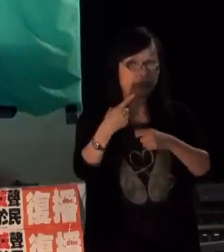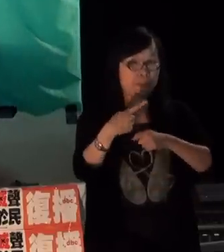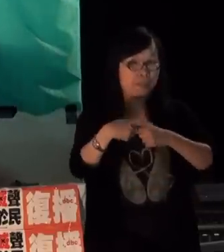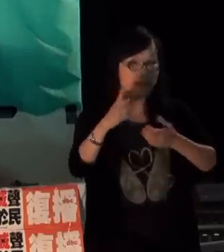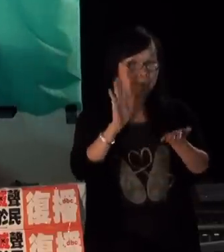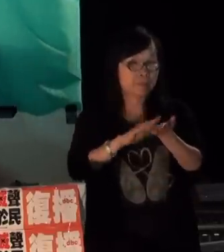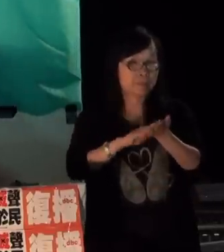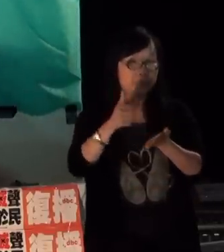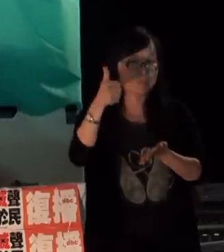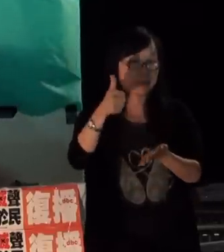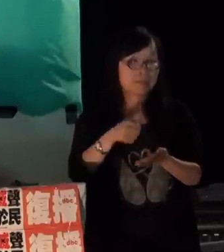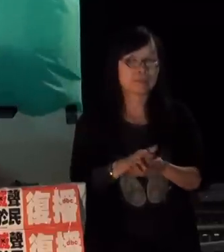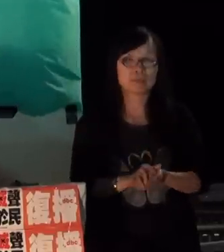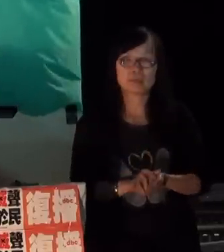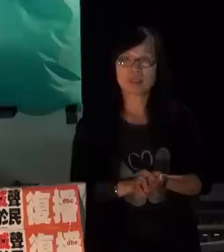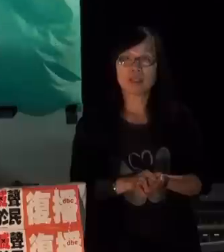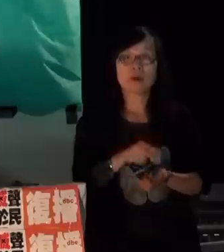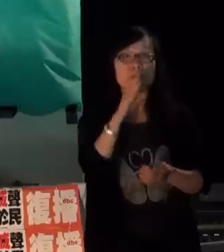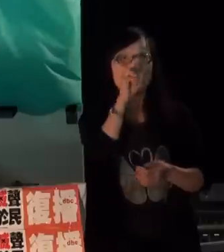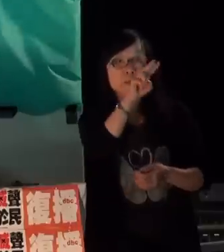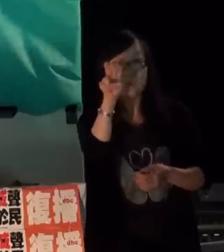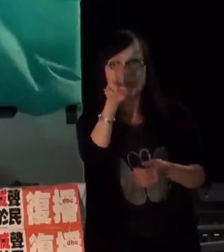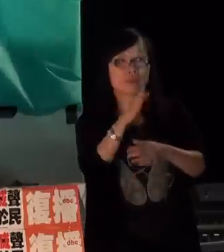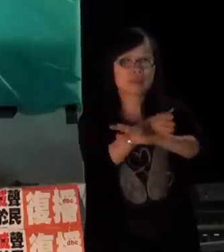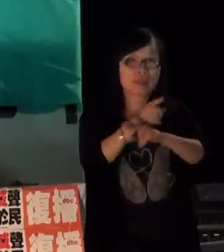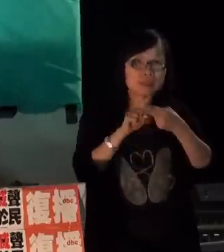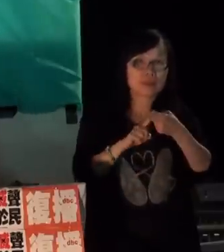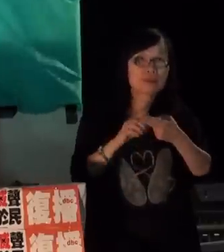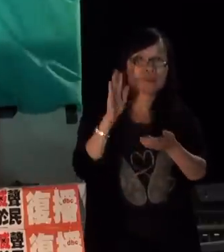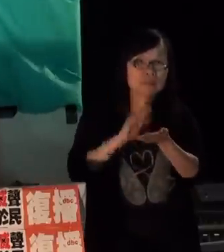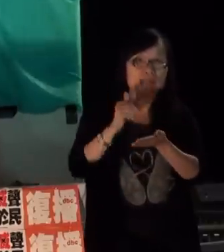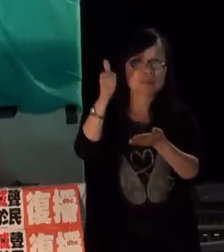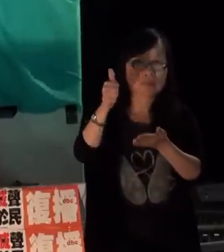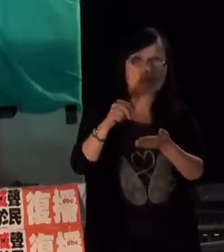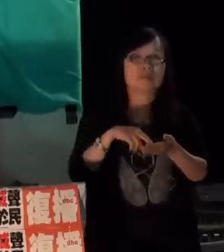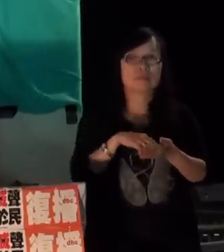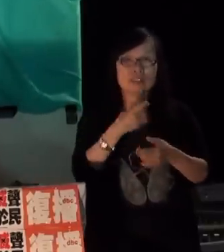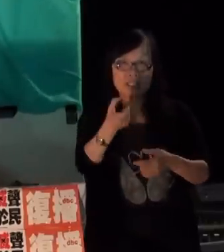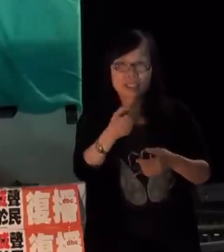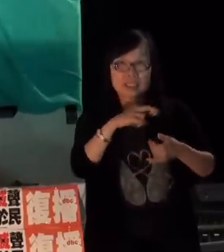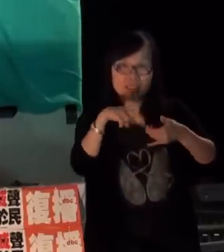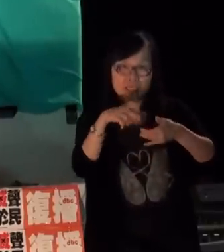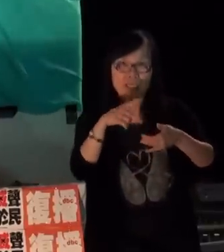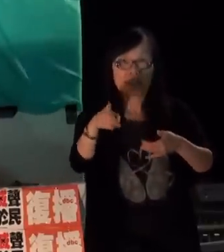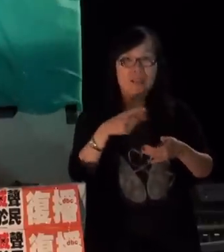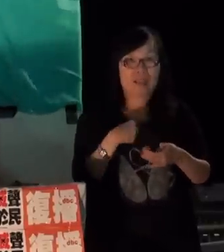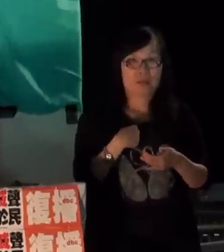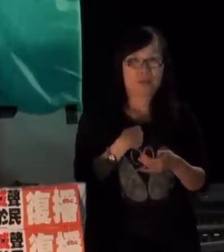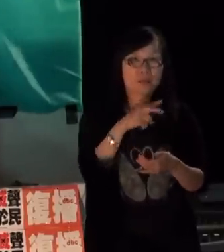嘅喎。係嘛？我而家睇咗啲社工，贊成嗰個資產審查，梗係啦，審查佢先有工做，係